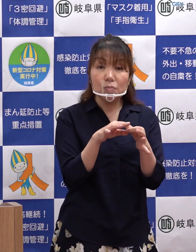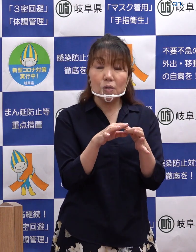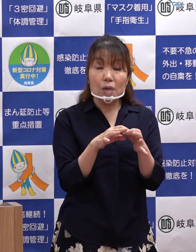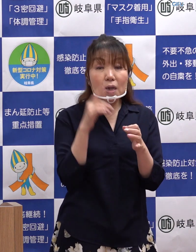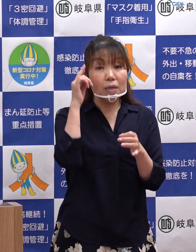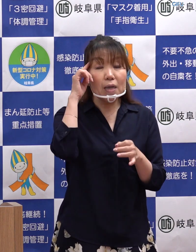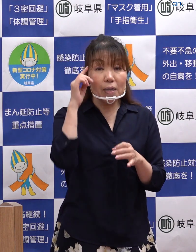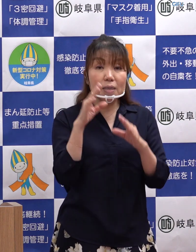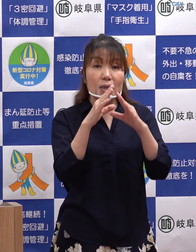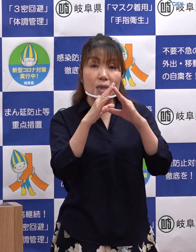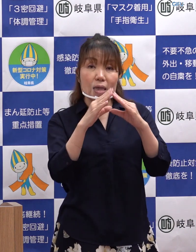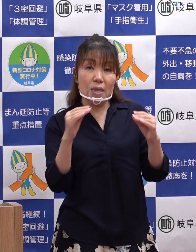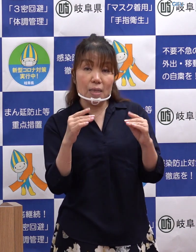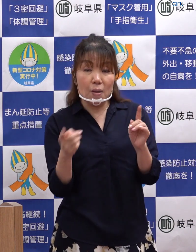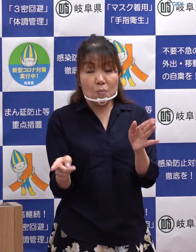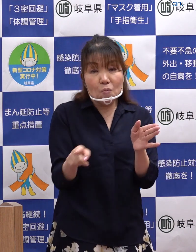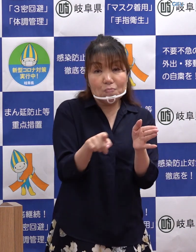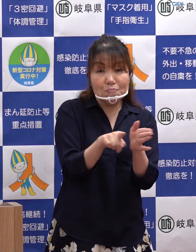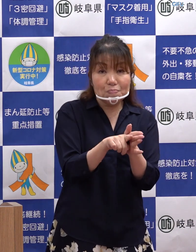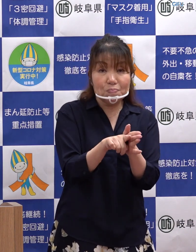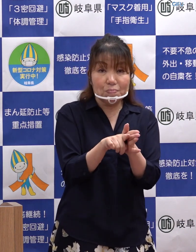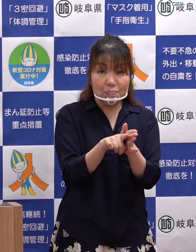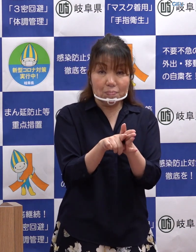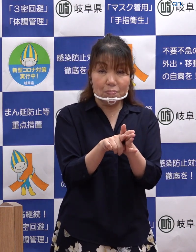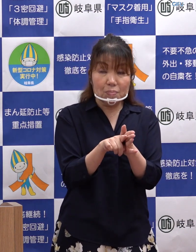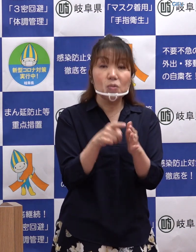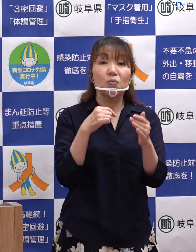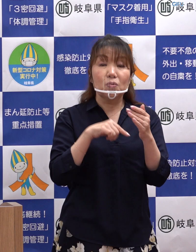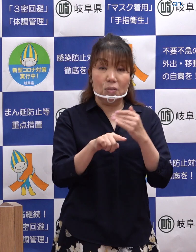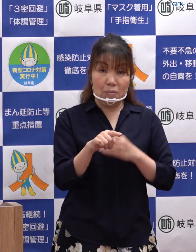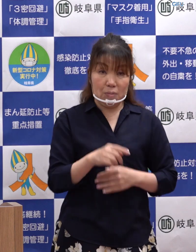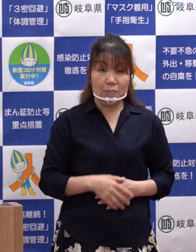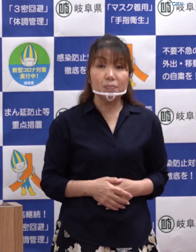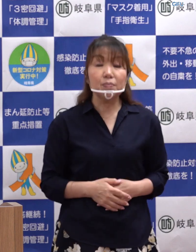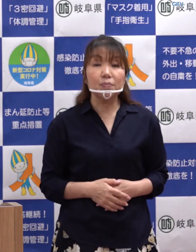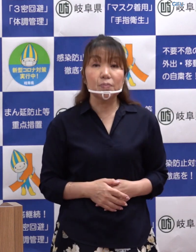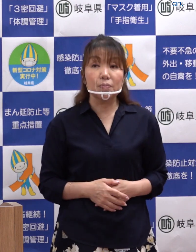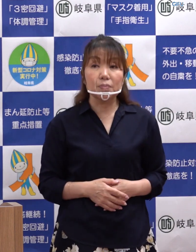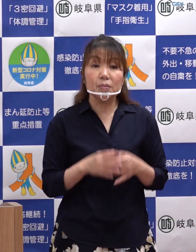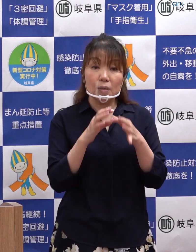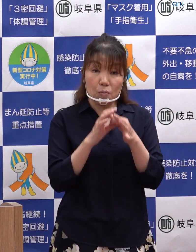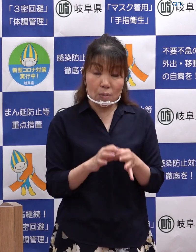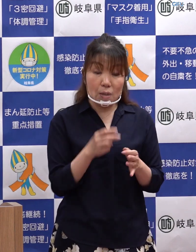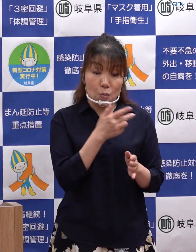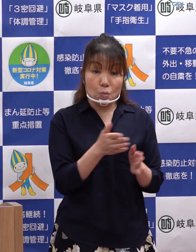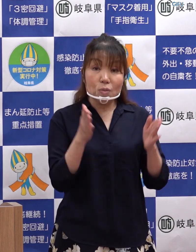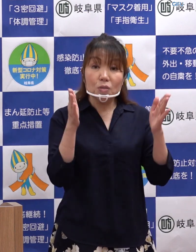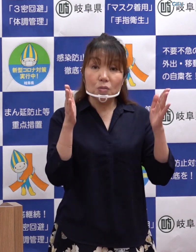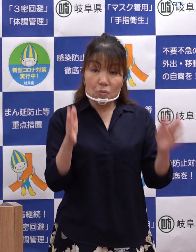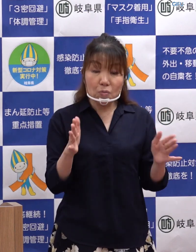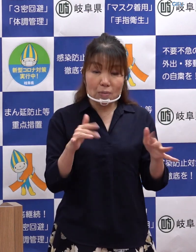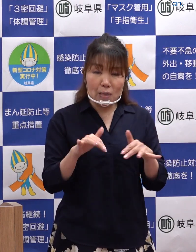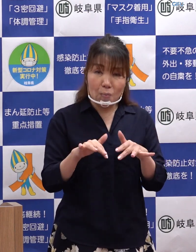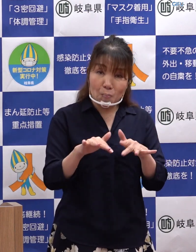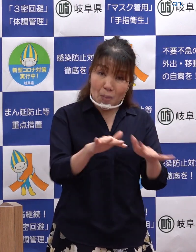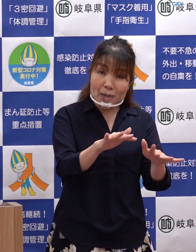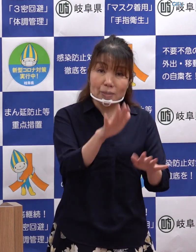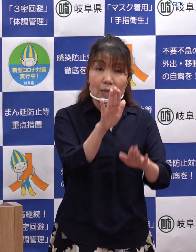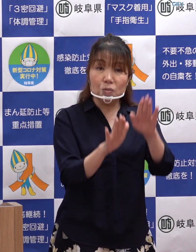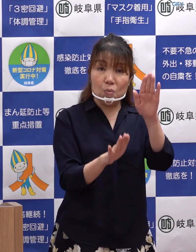エナもここに入れさせていただいたと、いうことで、この1週間のこのまん延状況の中